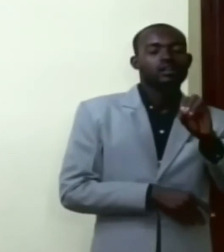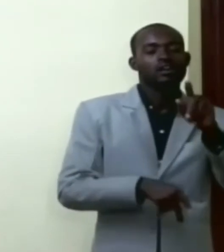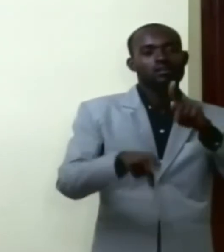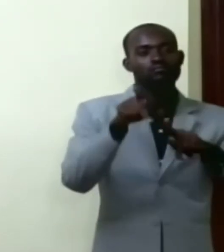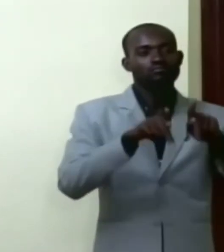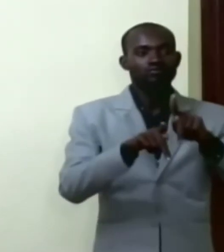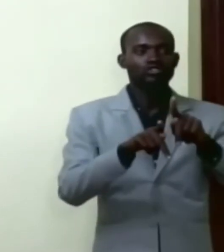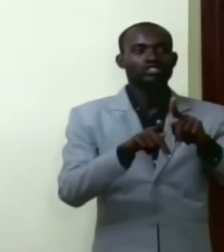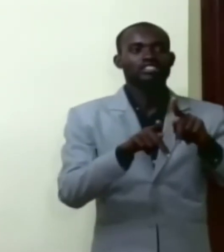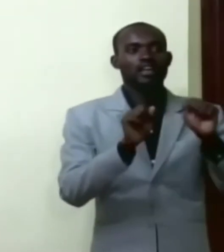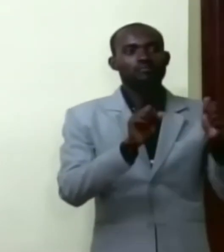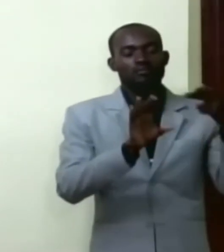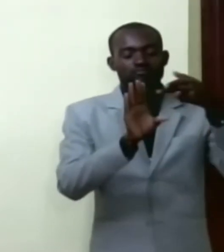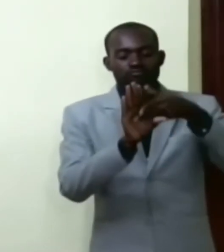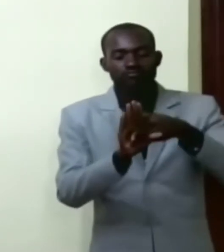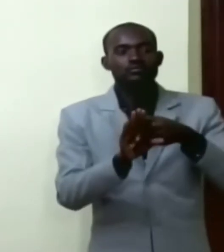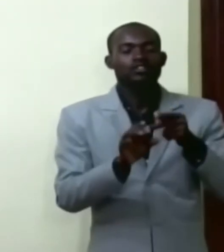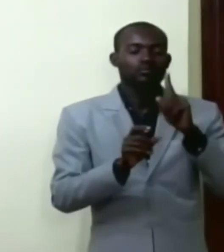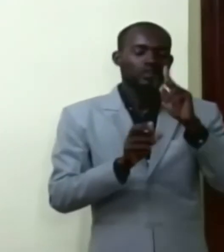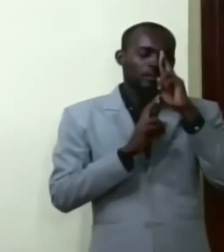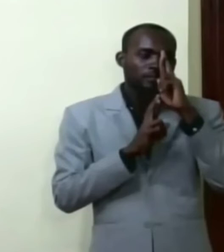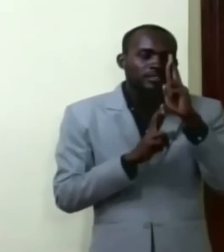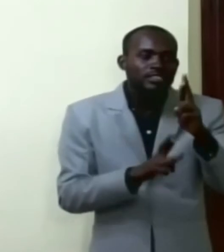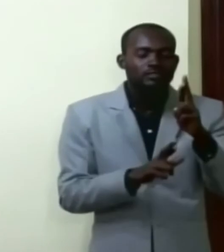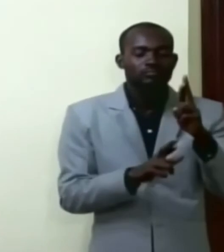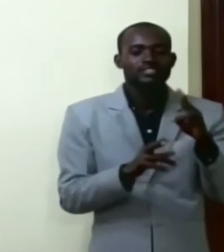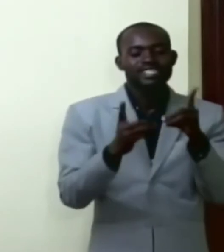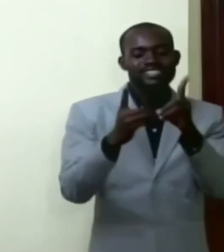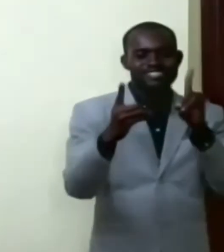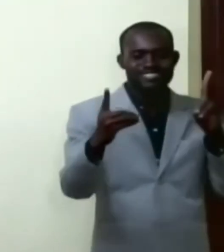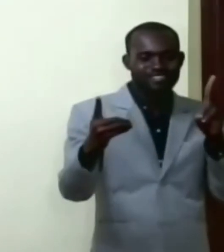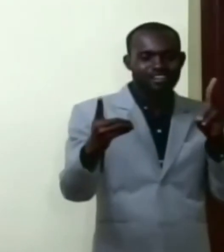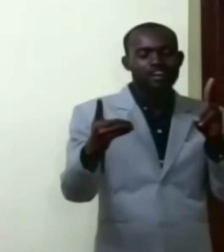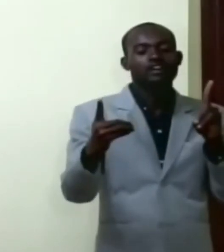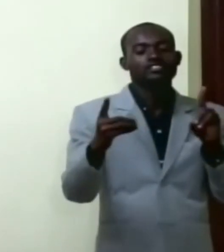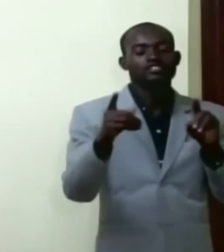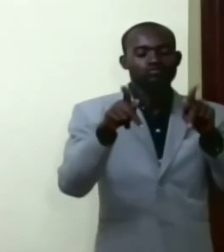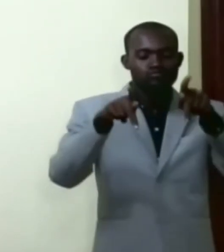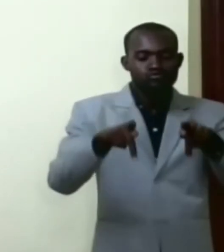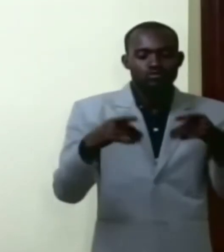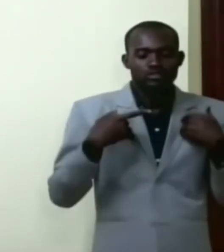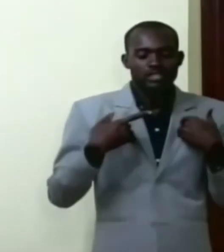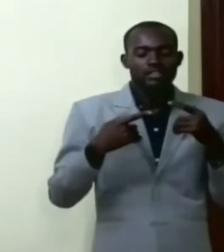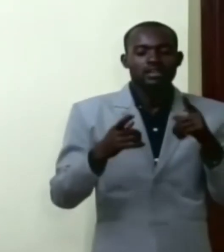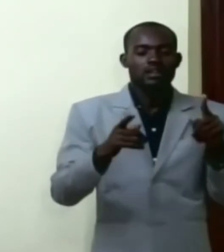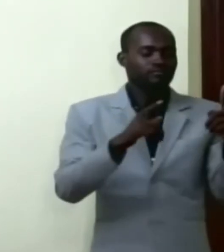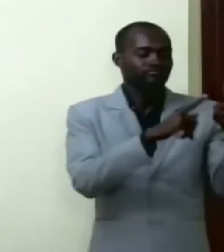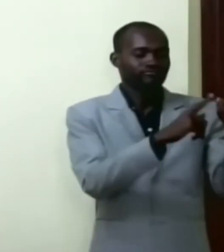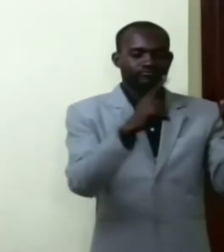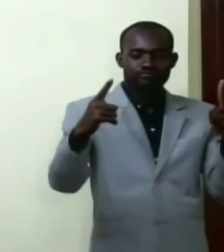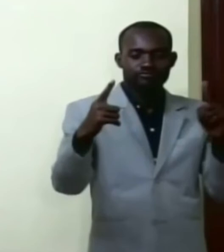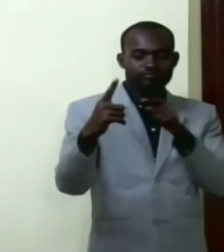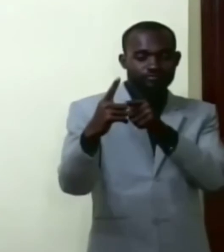personnel. Tout ça, c'est pour respecter la distance que nous sommes supposés gagner par rapport à